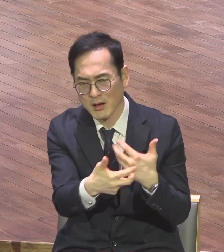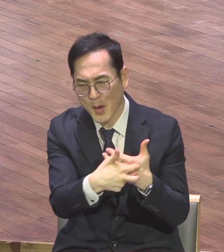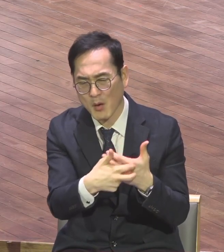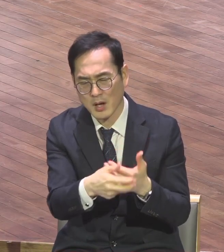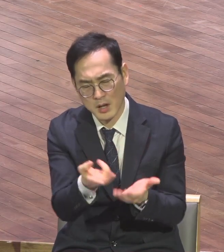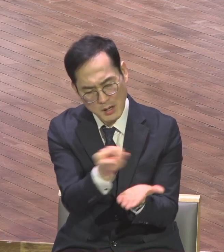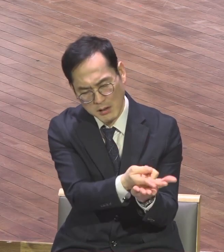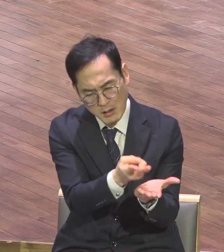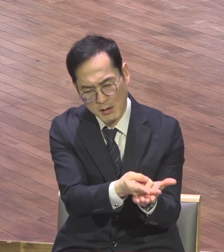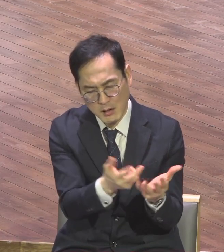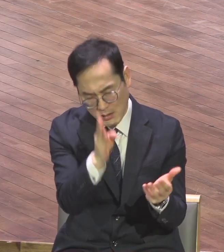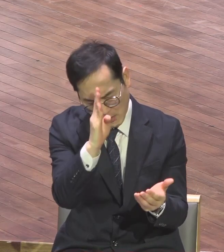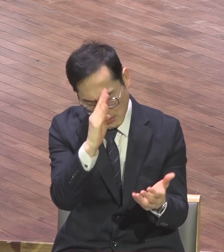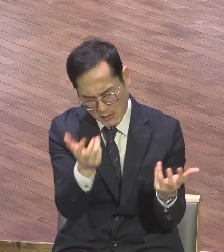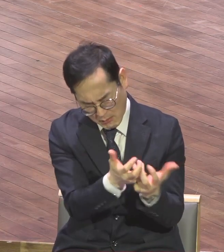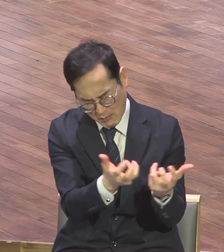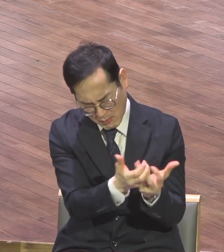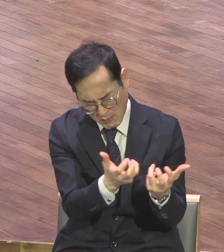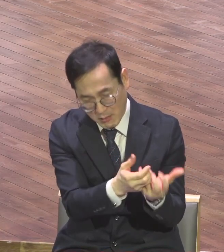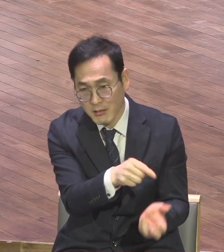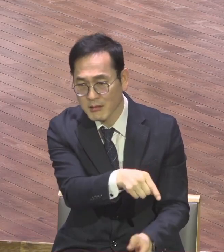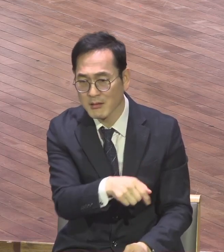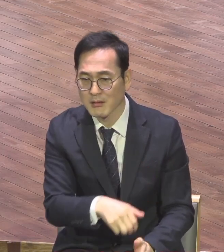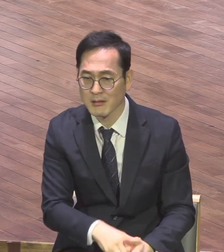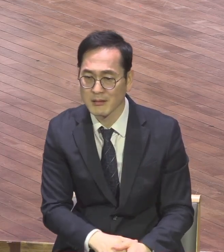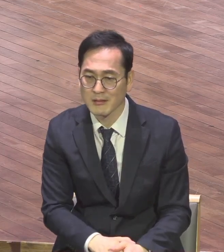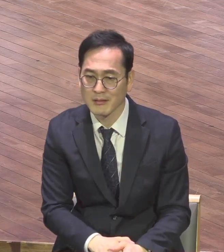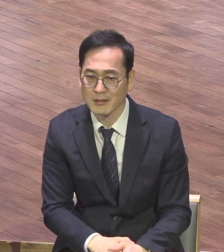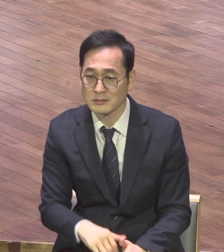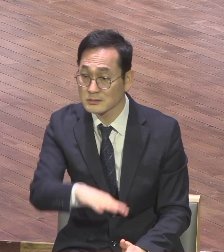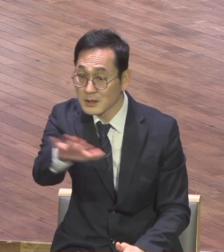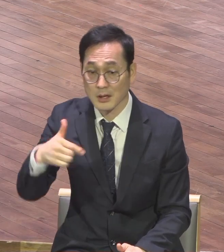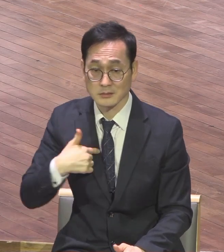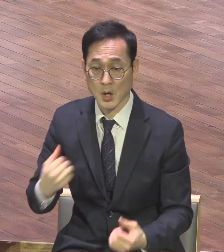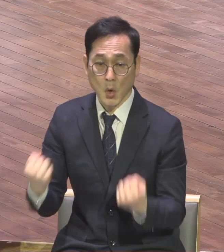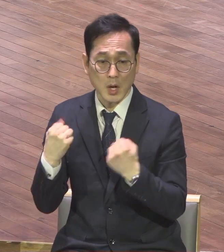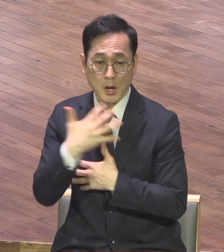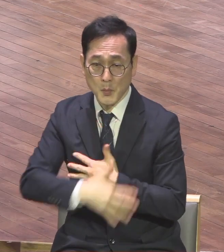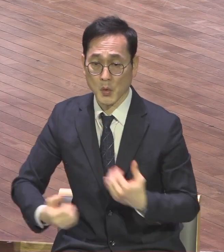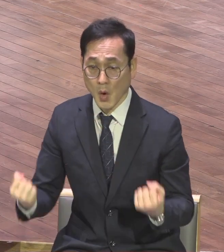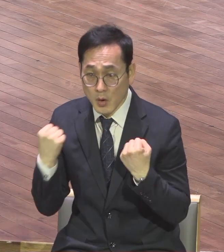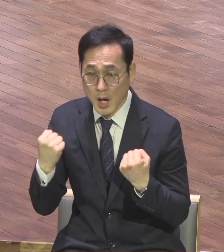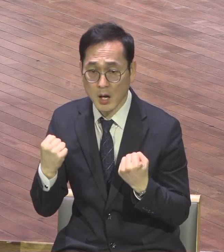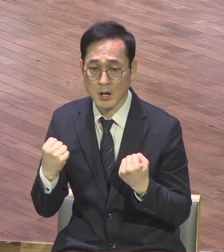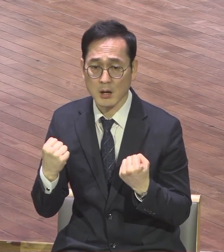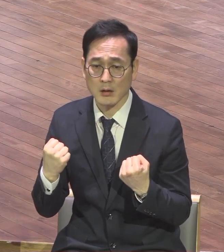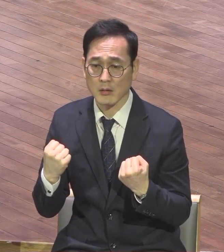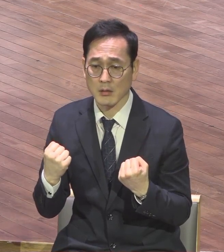못해. 그런데 건강 주셨어. 걸어 두 발로 걸어서 교회 나올 수 있게 된 거.